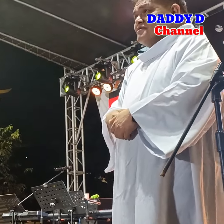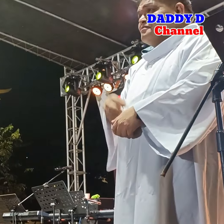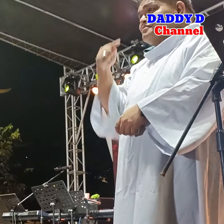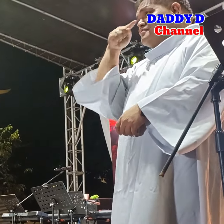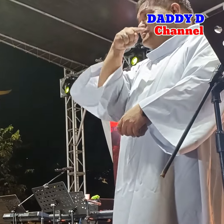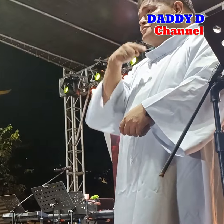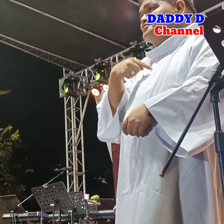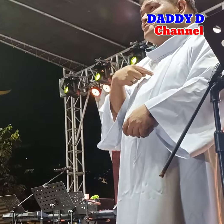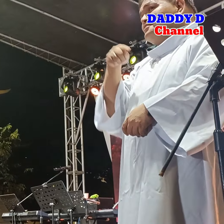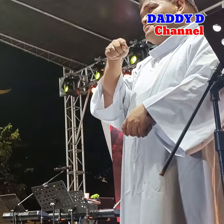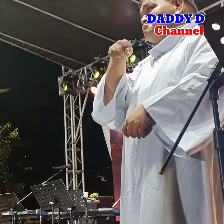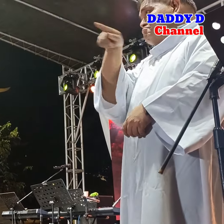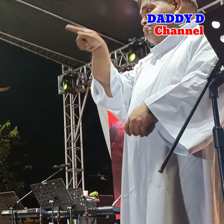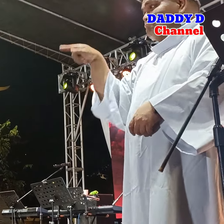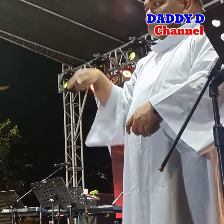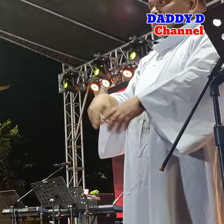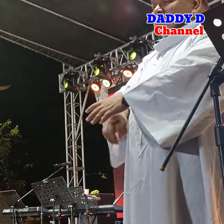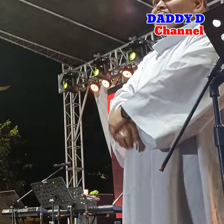magsisinungaling siya sa atin?